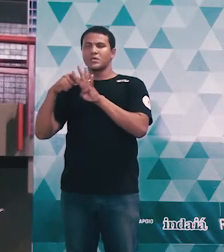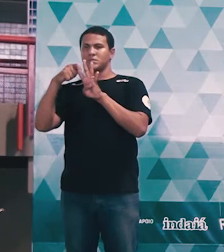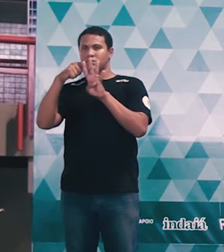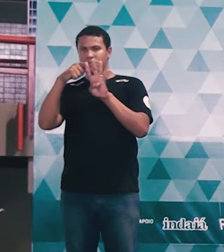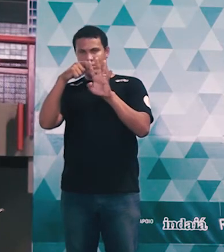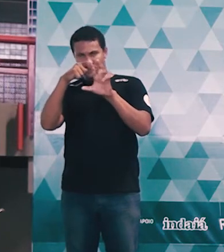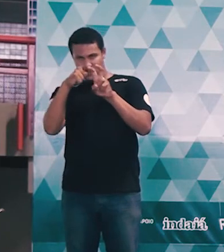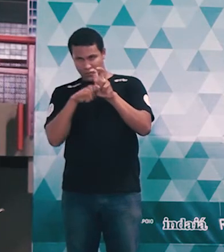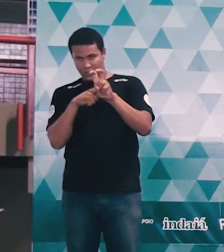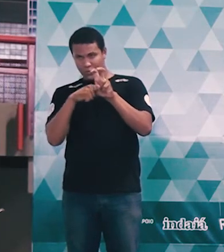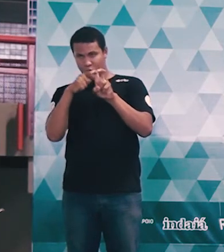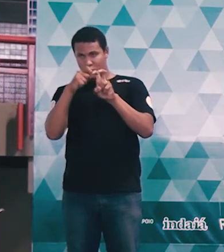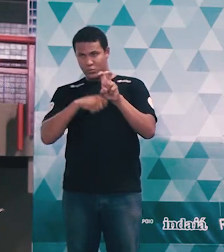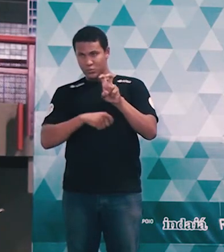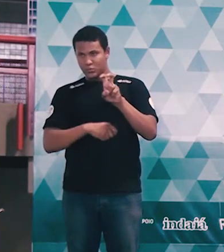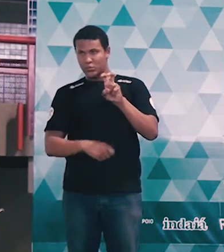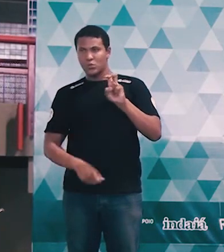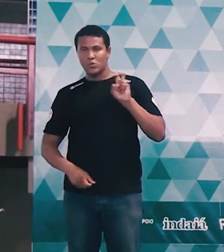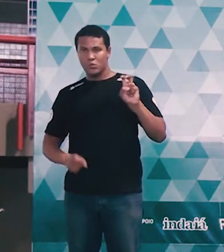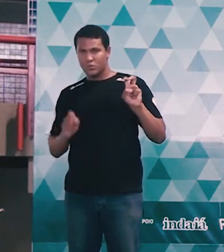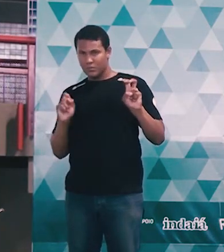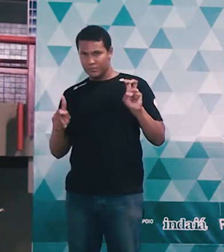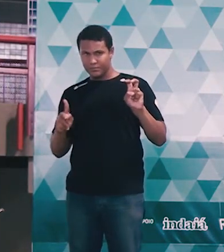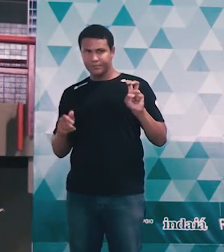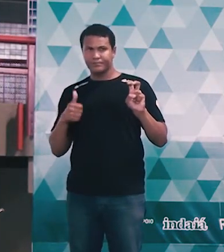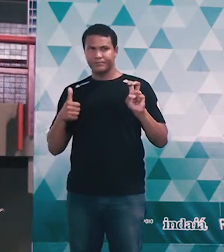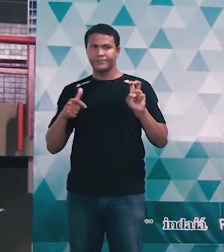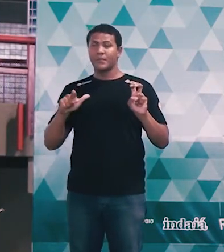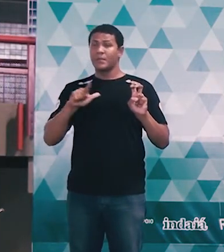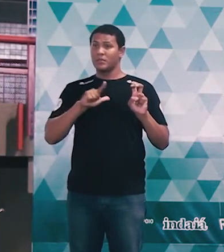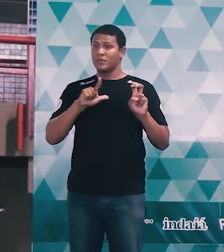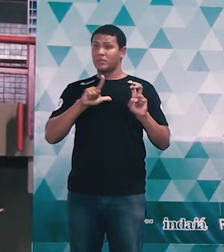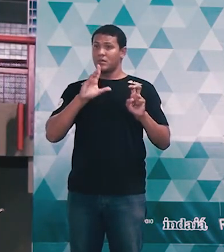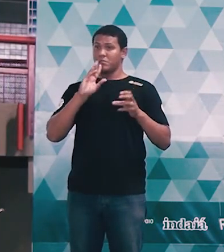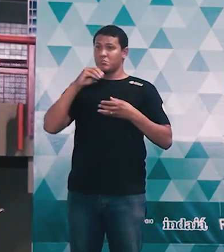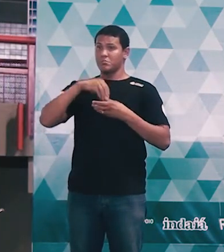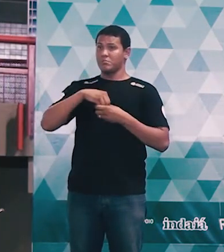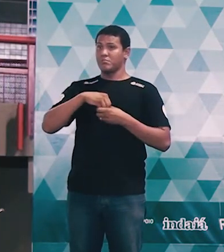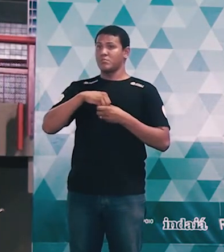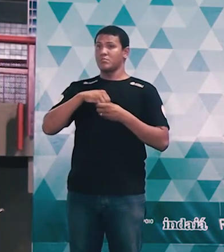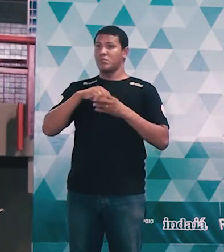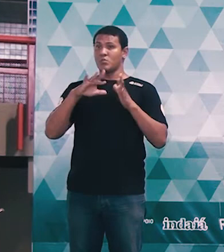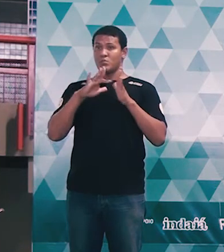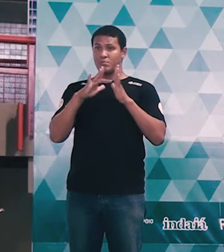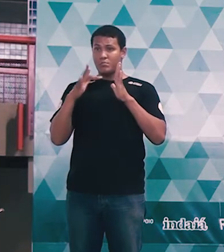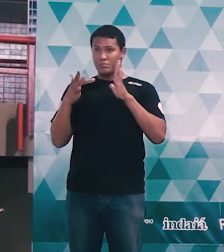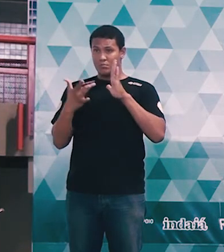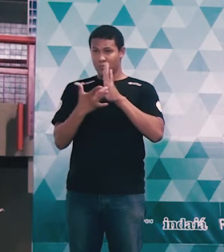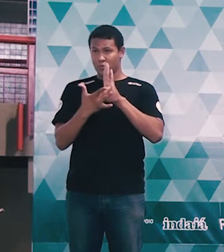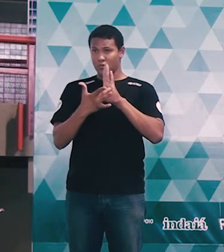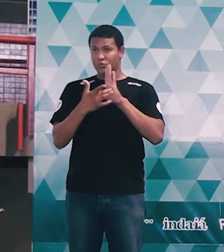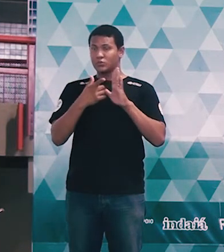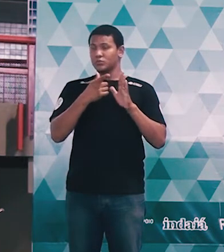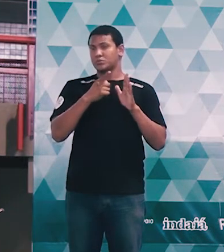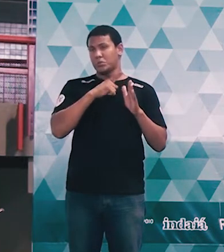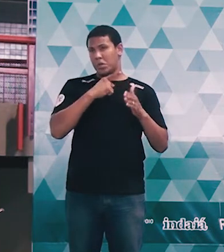bem. O enunciado da questão diz aqui que o posto tem um estoque de vacina. Que estoque é